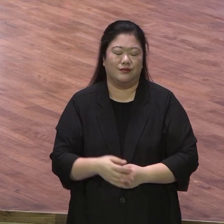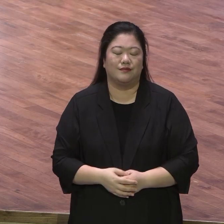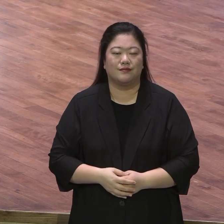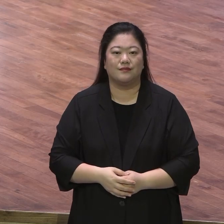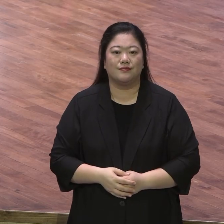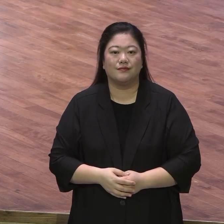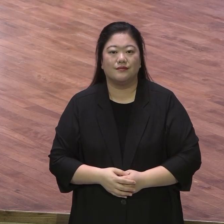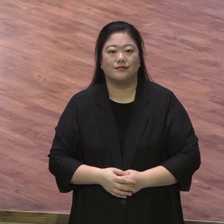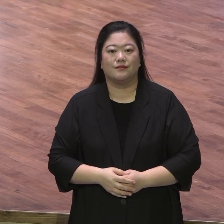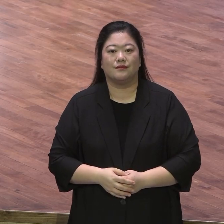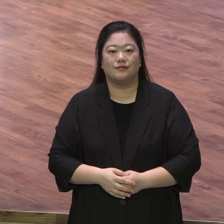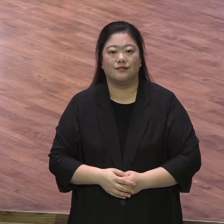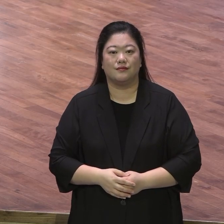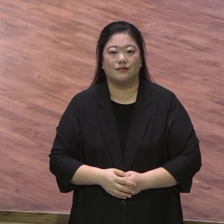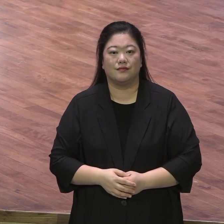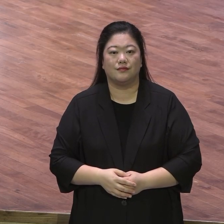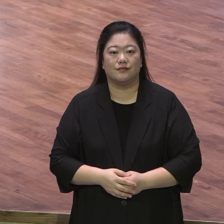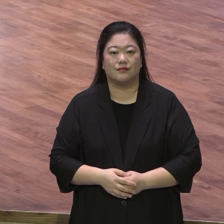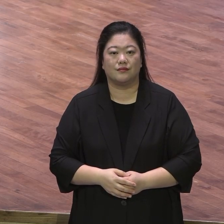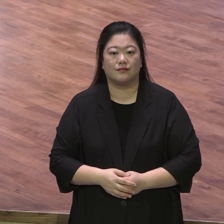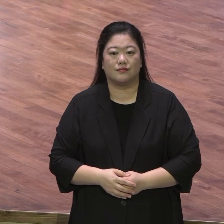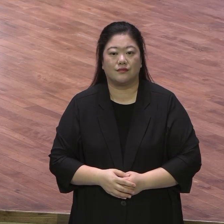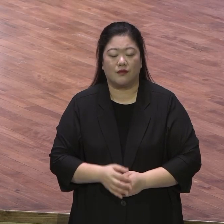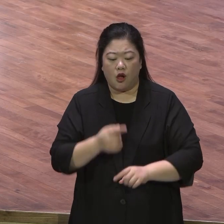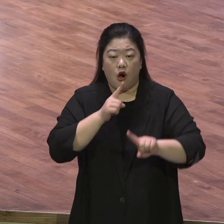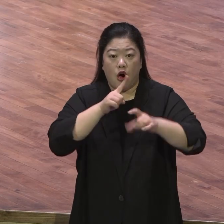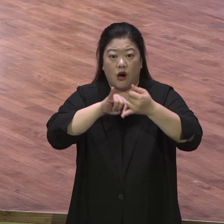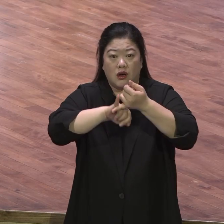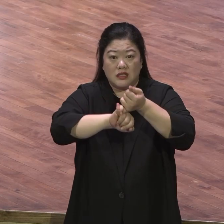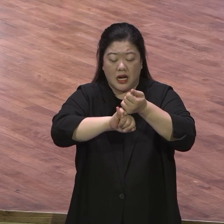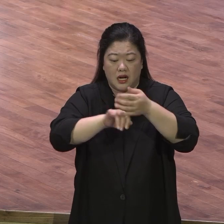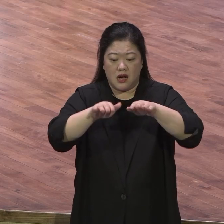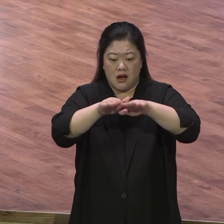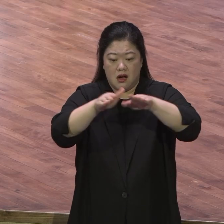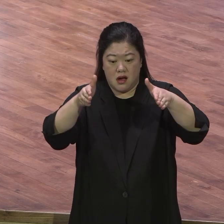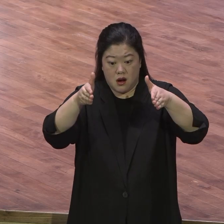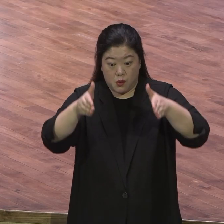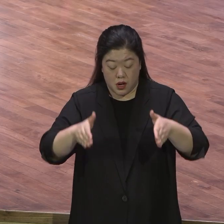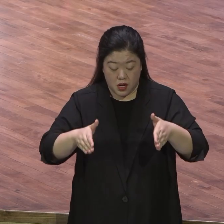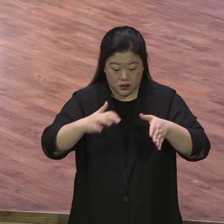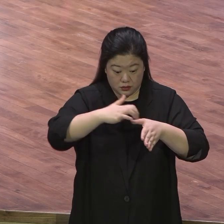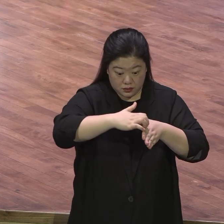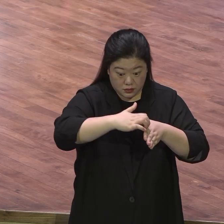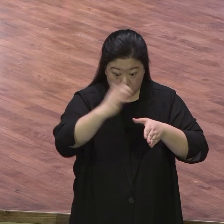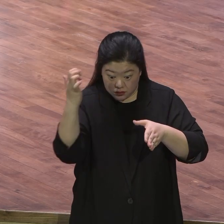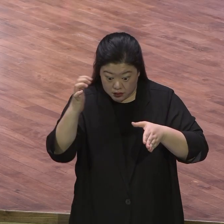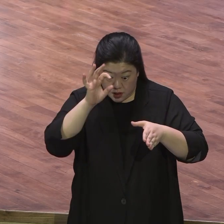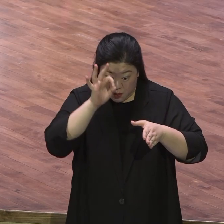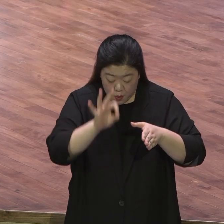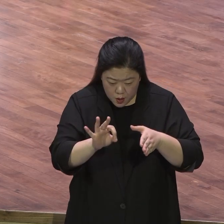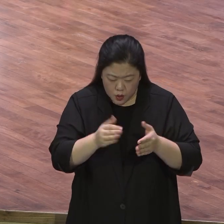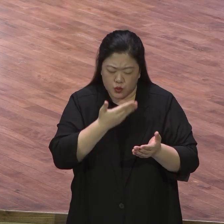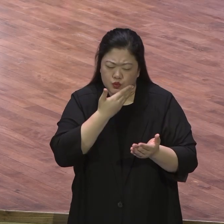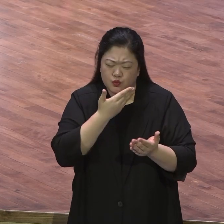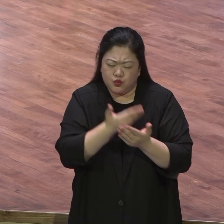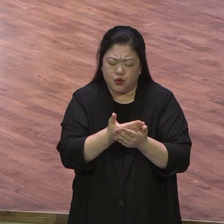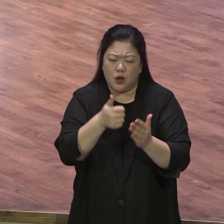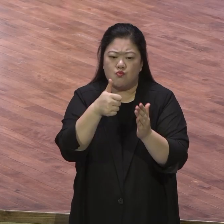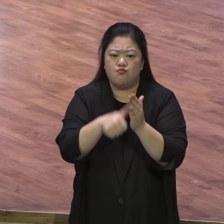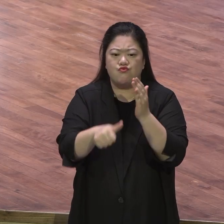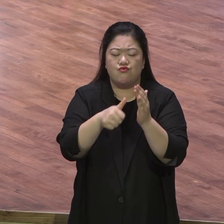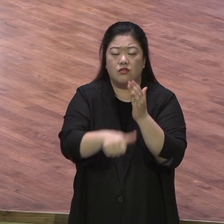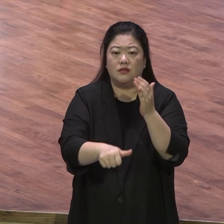그런데 이 은약괴에는 세 가지의 중요한 영적인 의미를 담고 있는